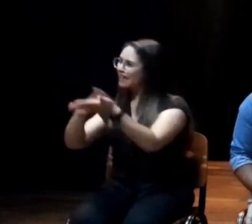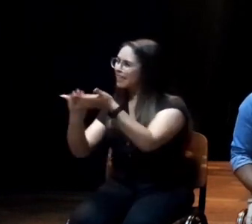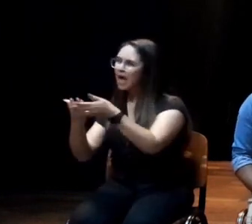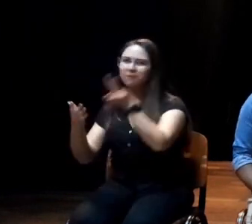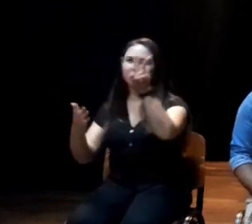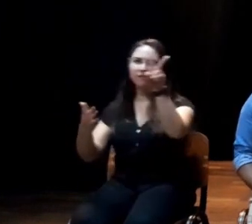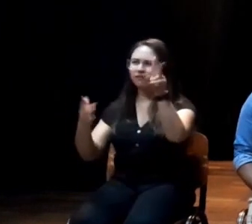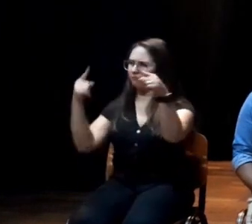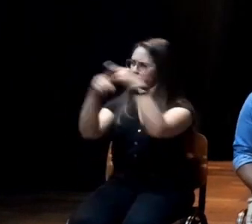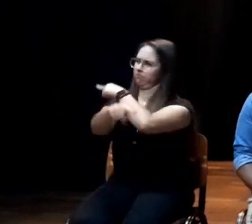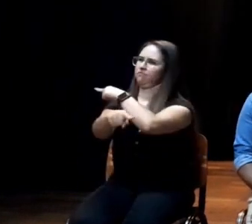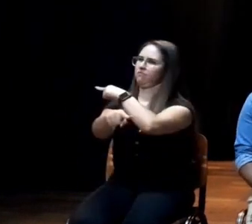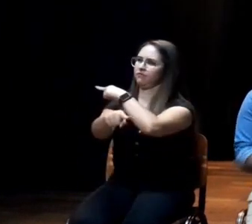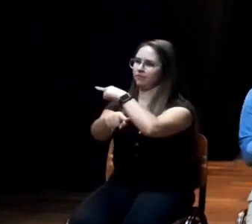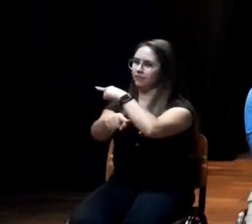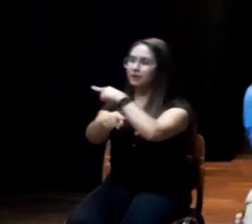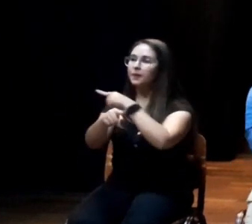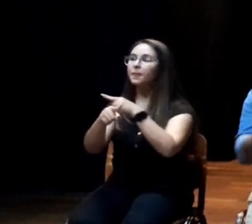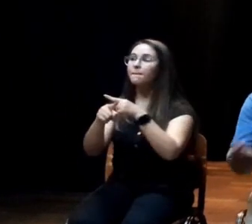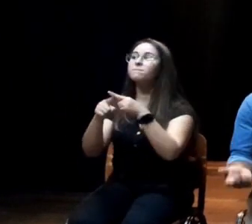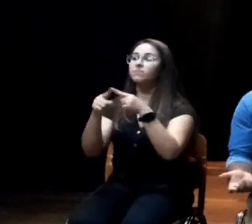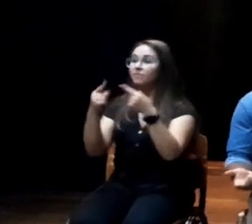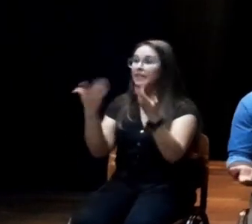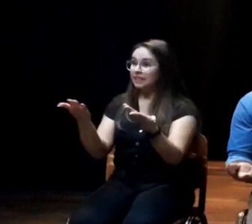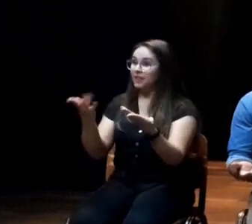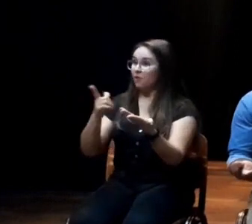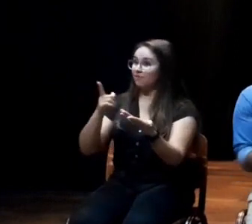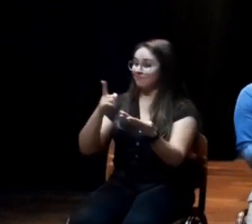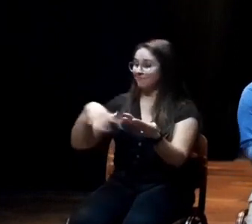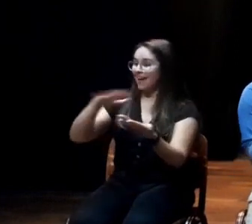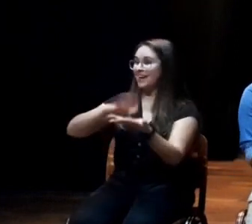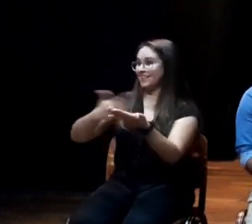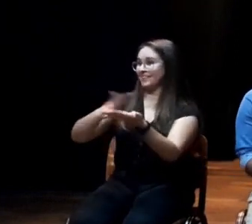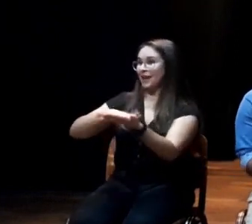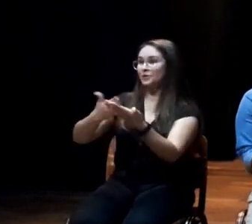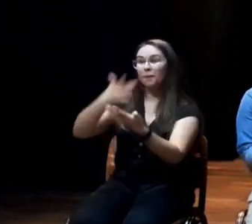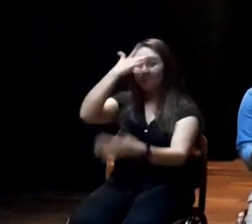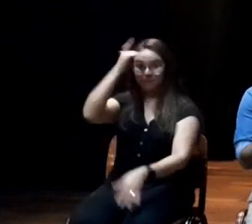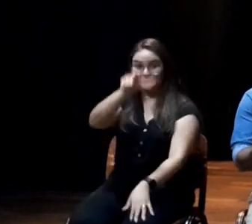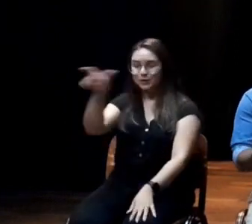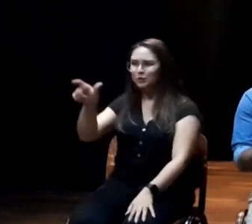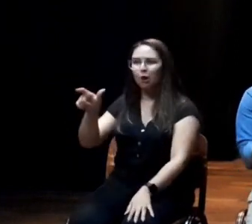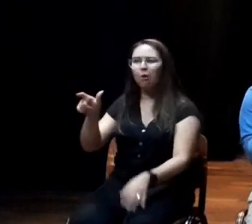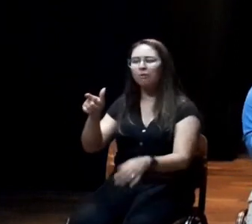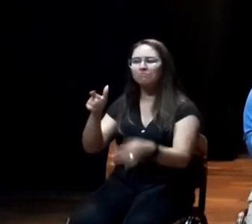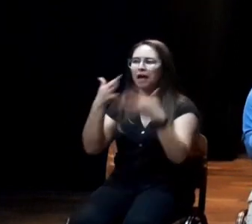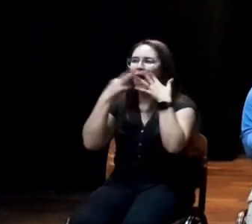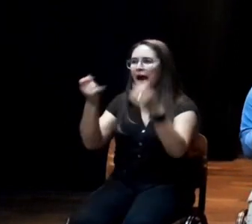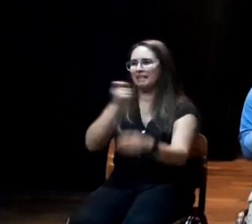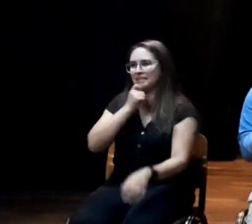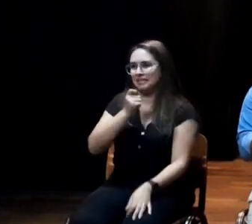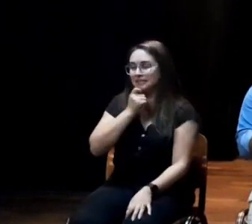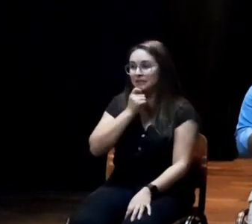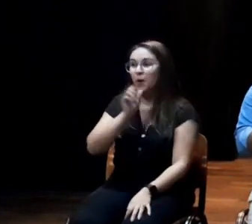compreender a história, sabe? Então, isso também tem na tradução. É uma coisa que as pessoas não se atentam. Agora, se eu vou contar, se eu vou